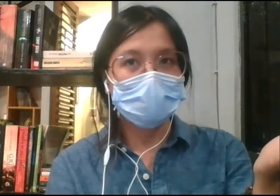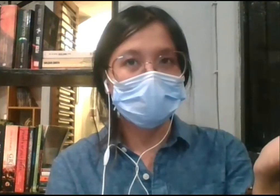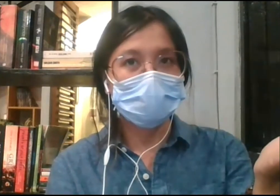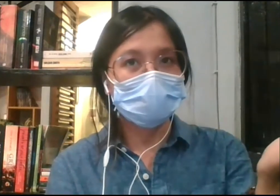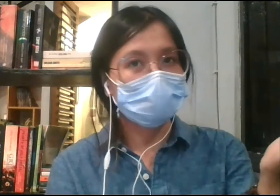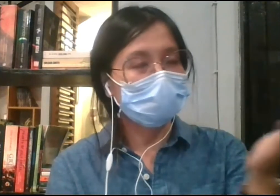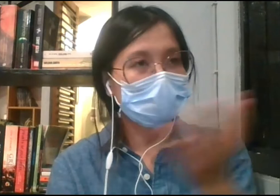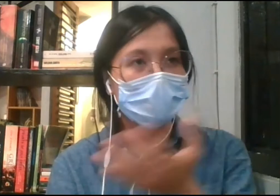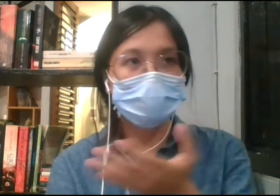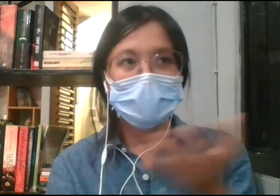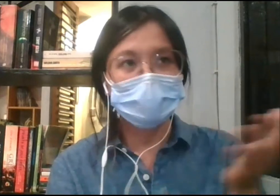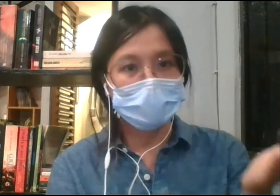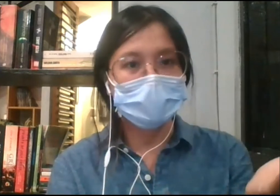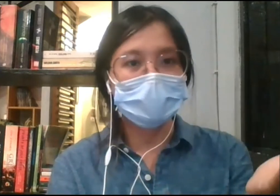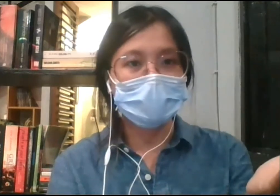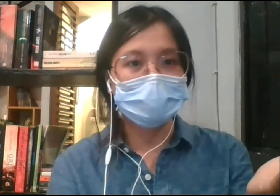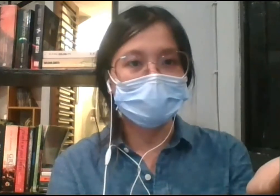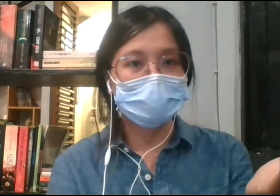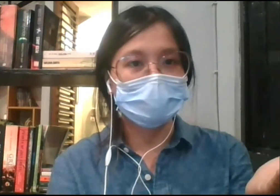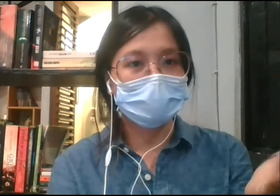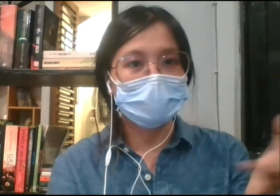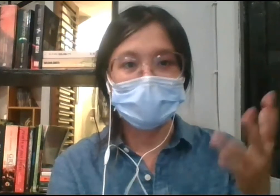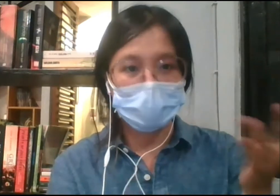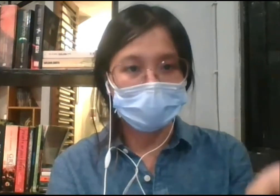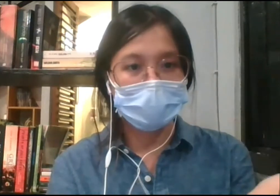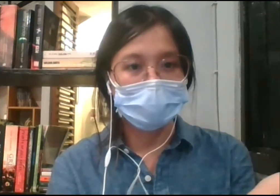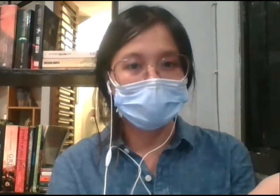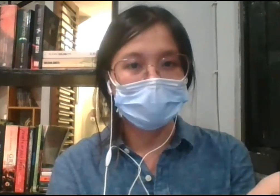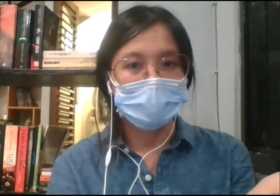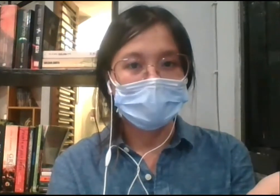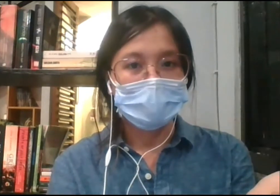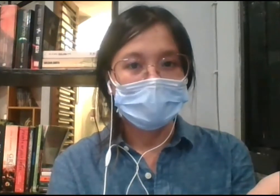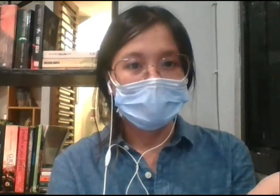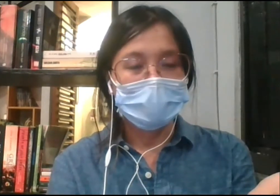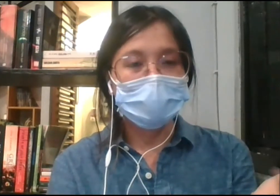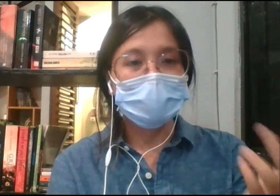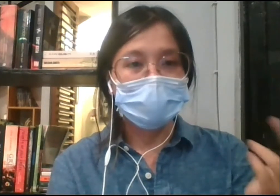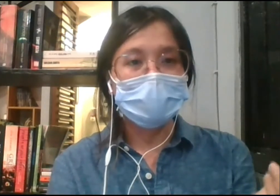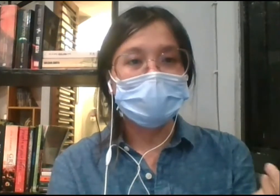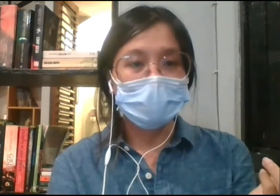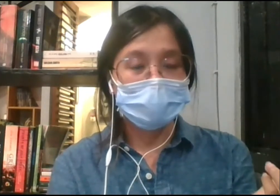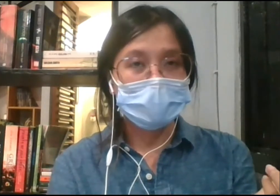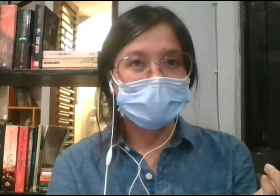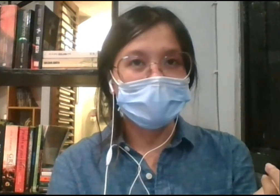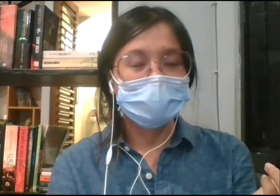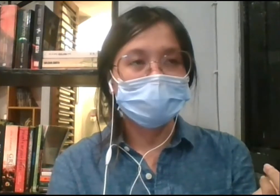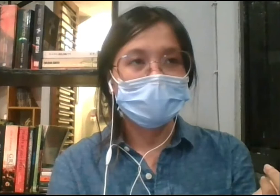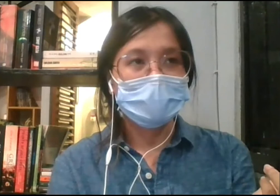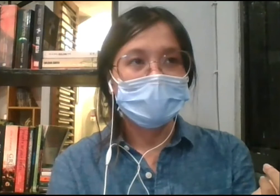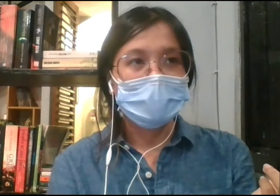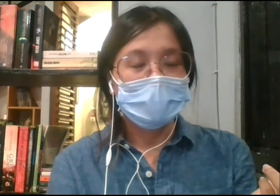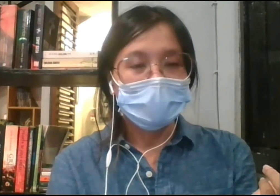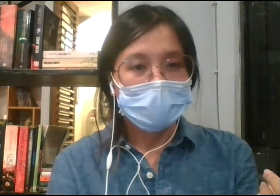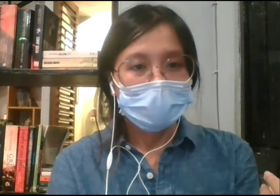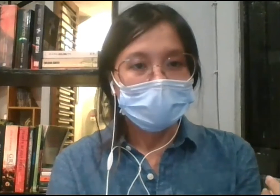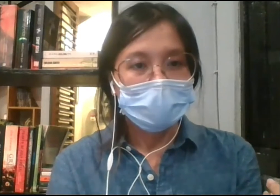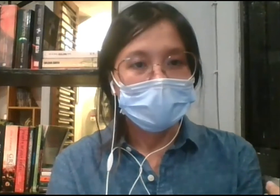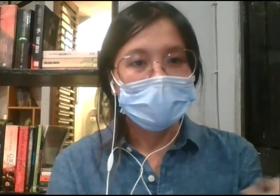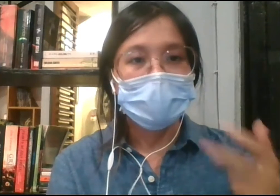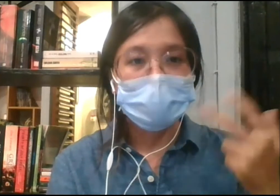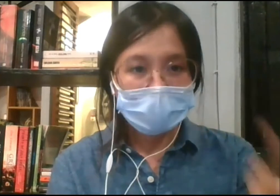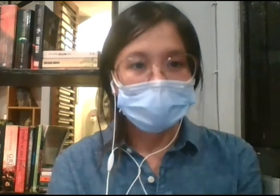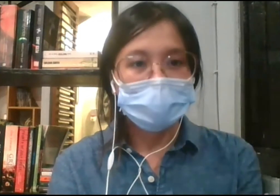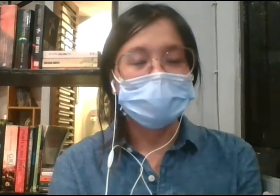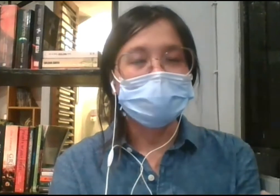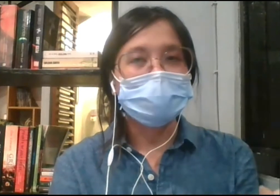sedang ramai diperbincangkan banyak orang gitu ya. Itu salah satu tipsnya.